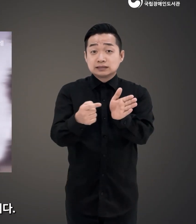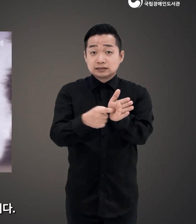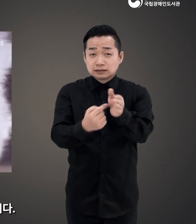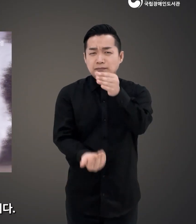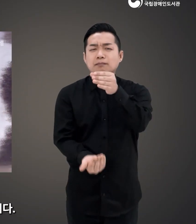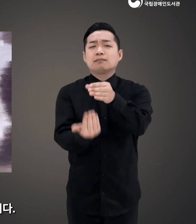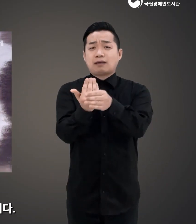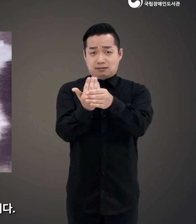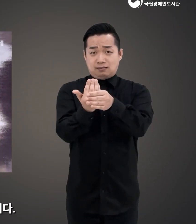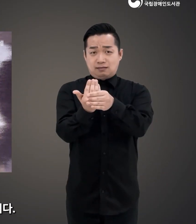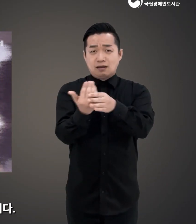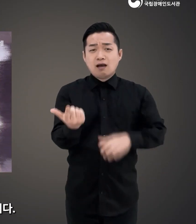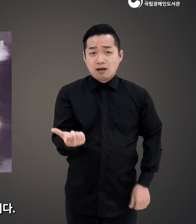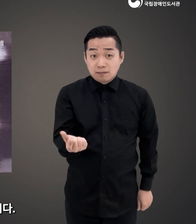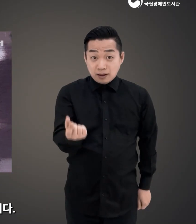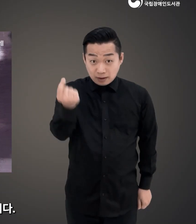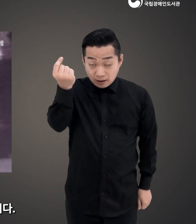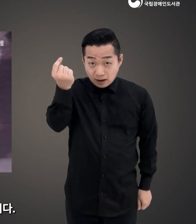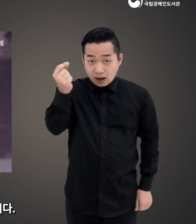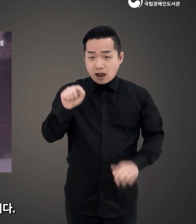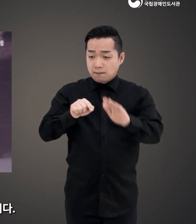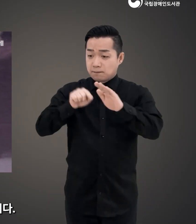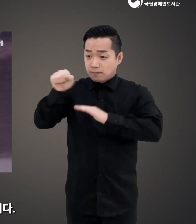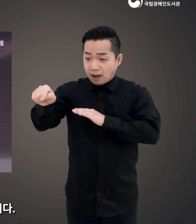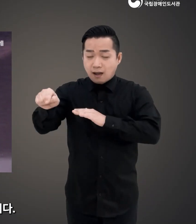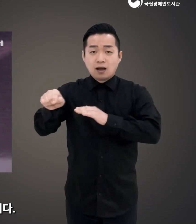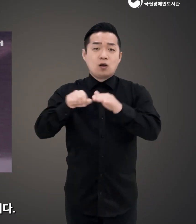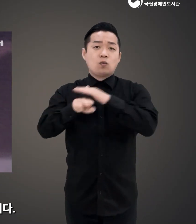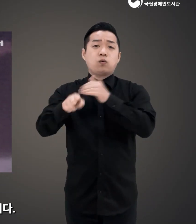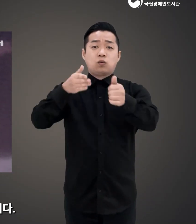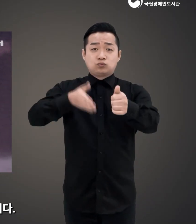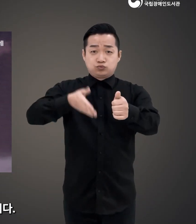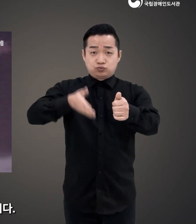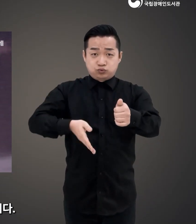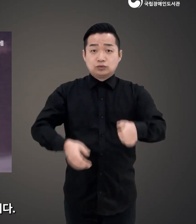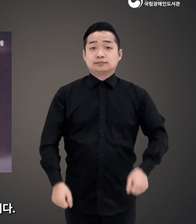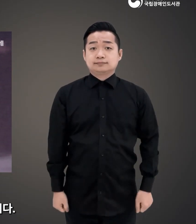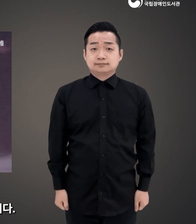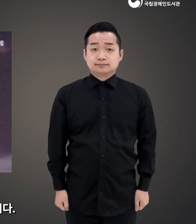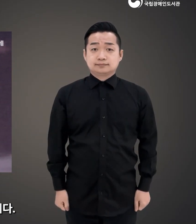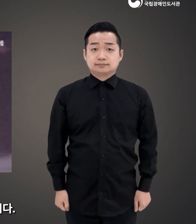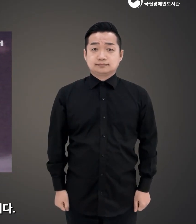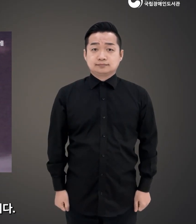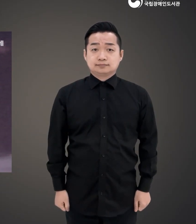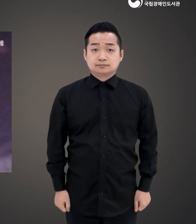긴급 상황입니다. 신속히 밖으로 나가주시기 바랍니다.